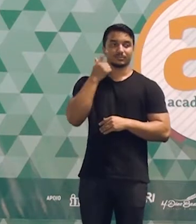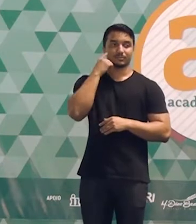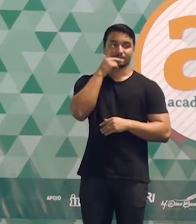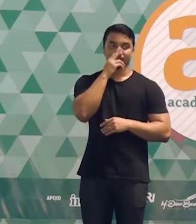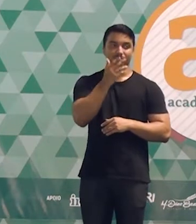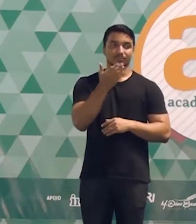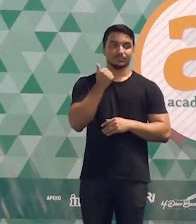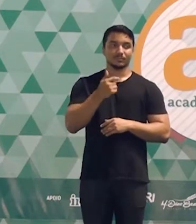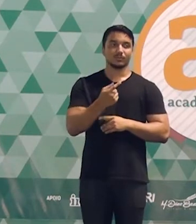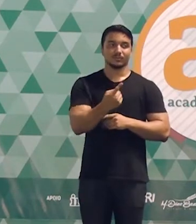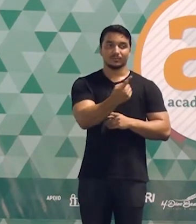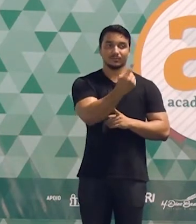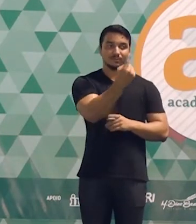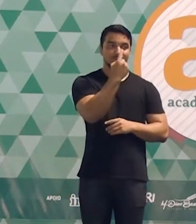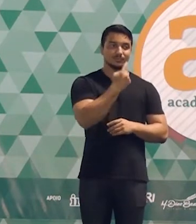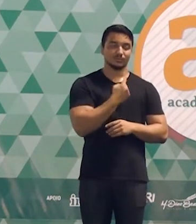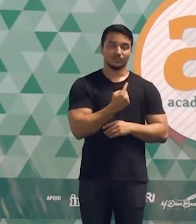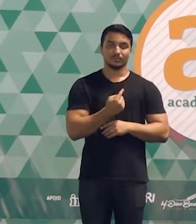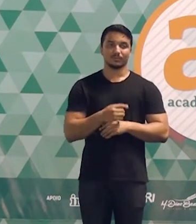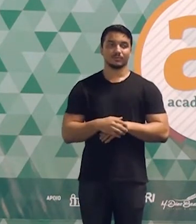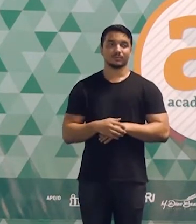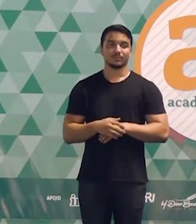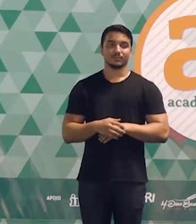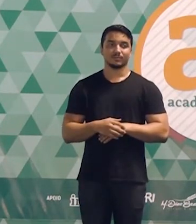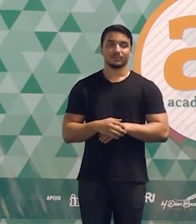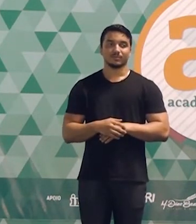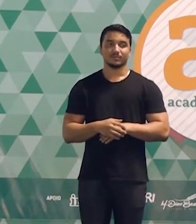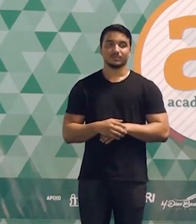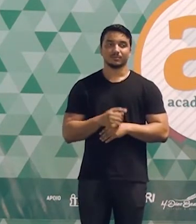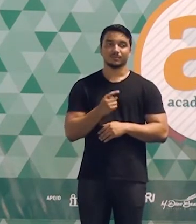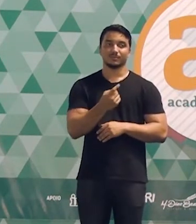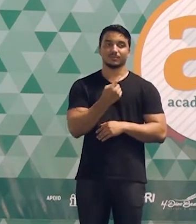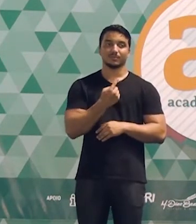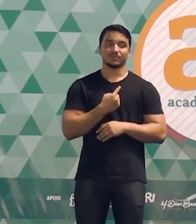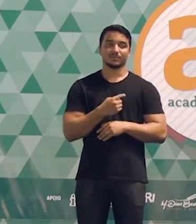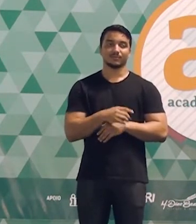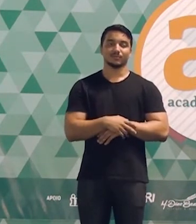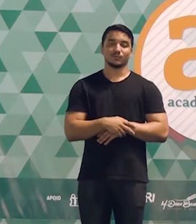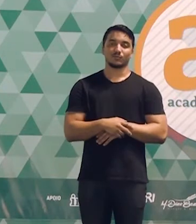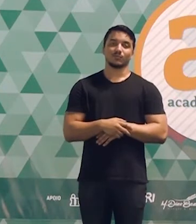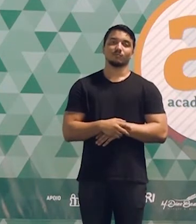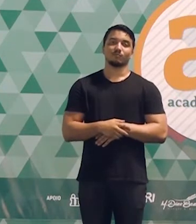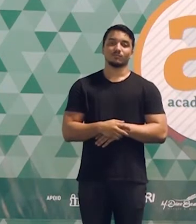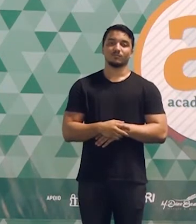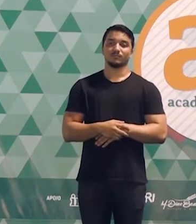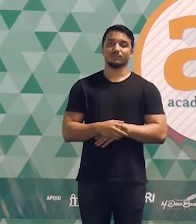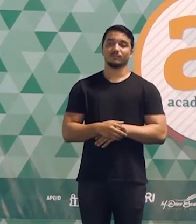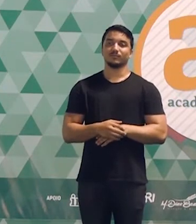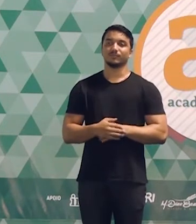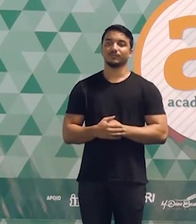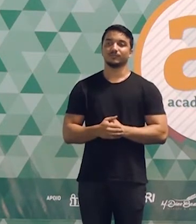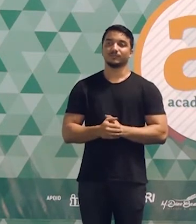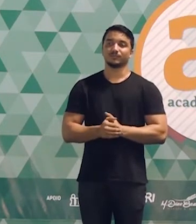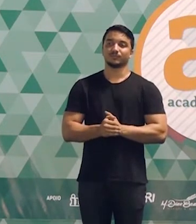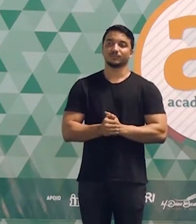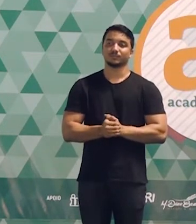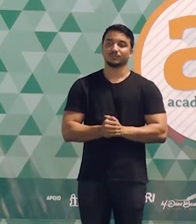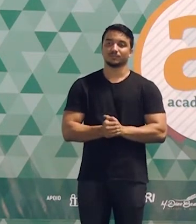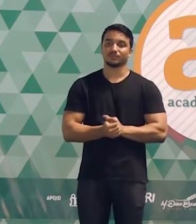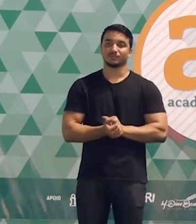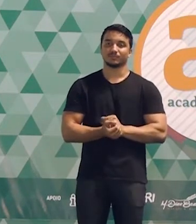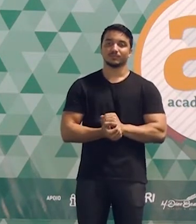participativo, venha cá, venha. Sim, disse eu, é você mesmo, vem. Vem cá, vamos simular uma